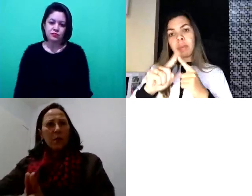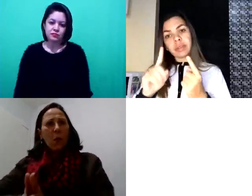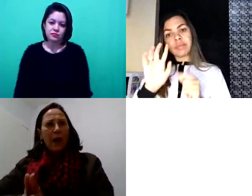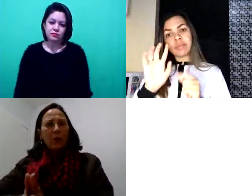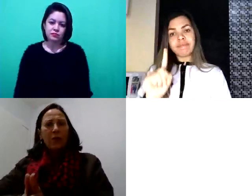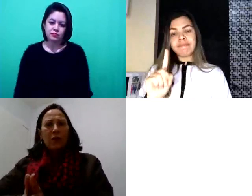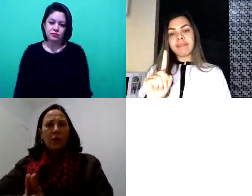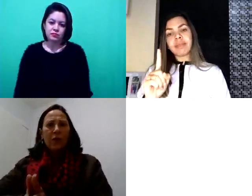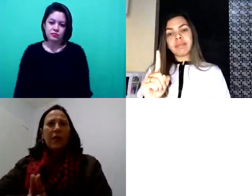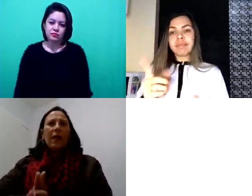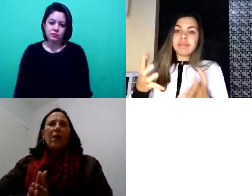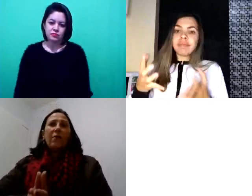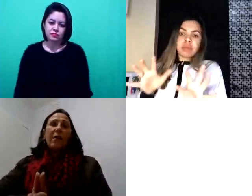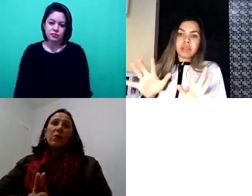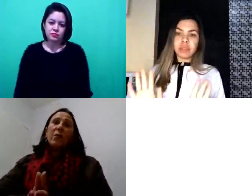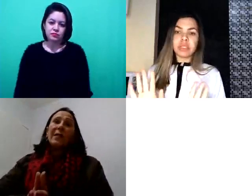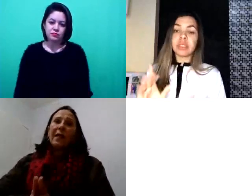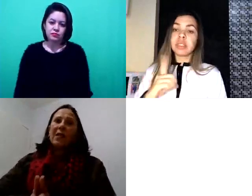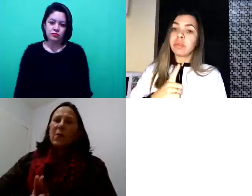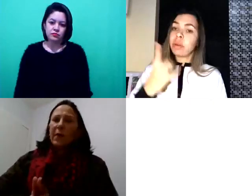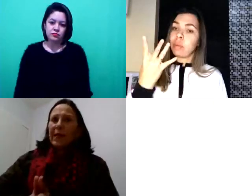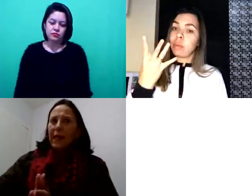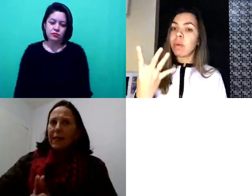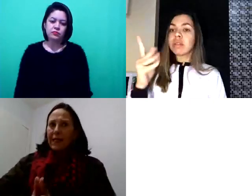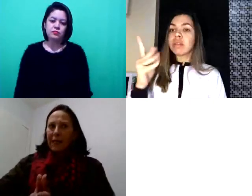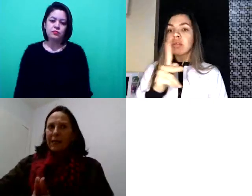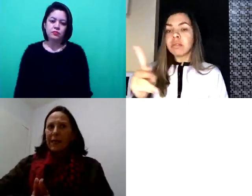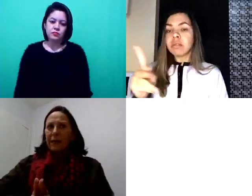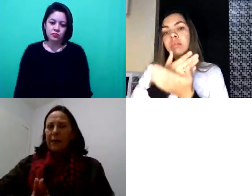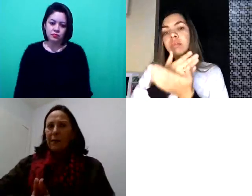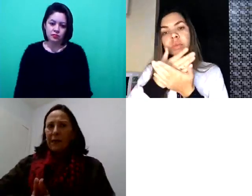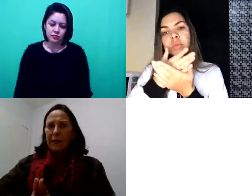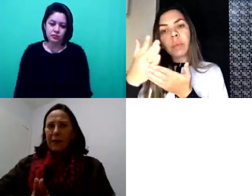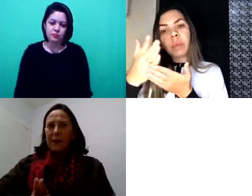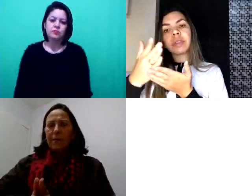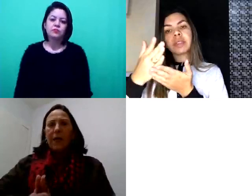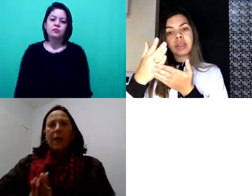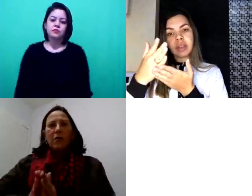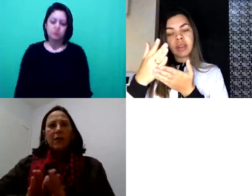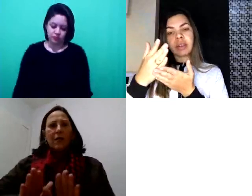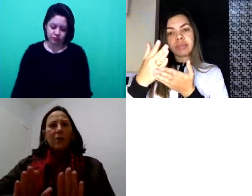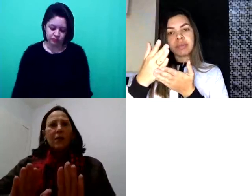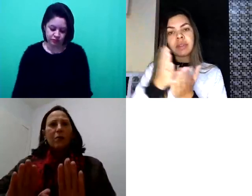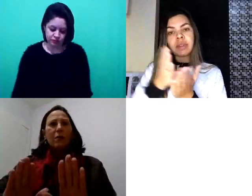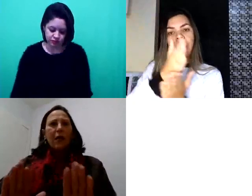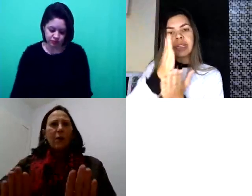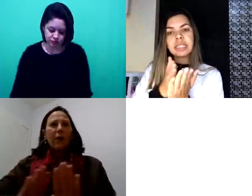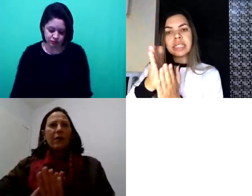com quatro professores. Vamos começar a disponibilizar essas linhas de pesquisa. Só estamos dando um tempo para a